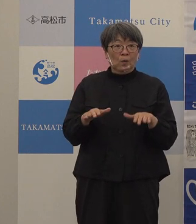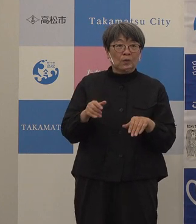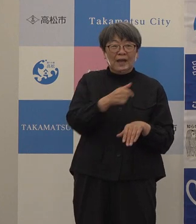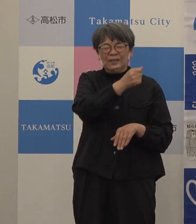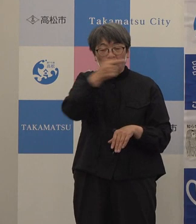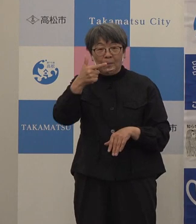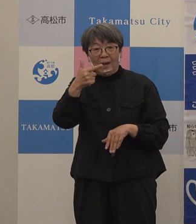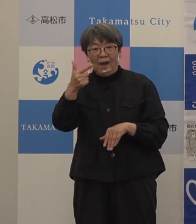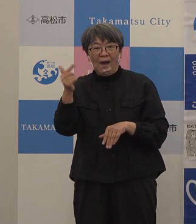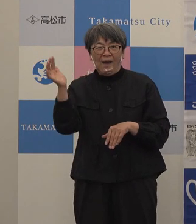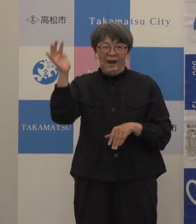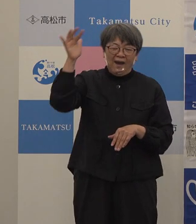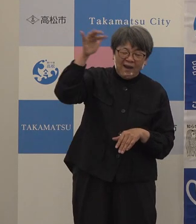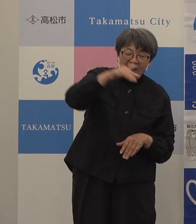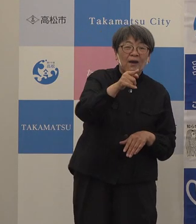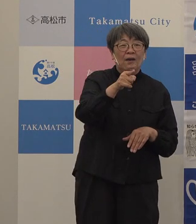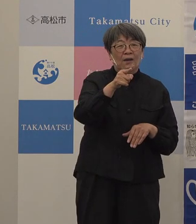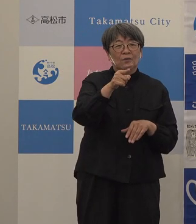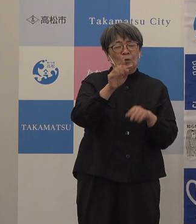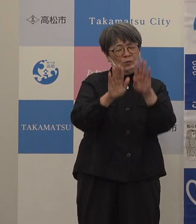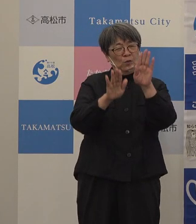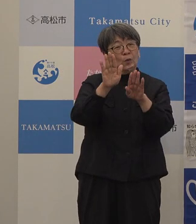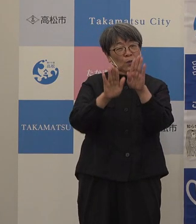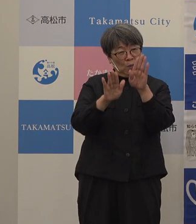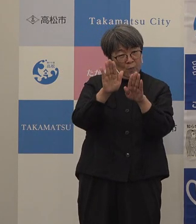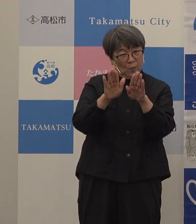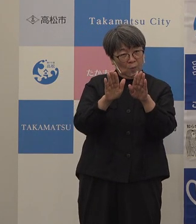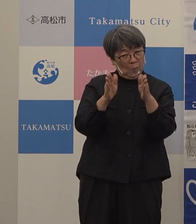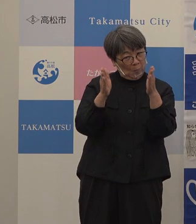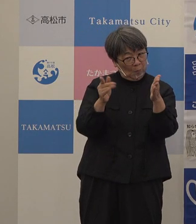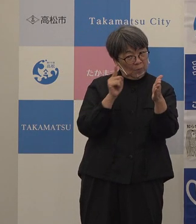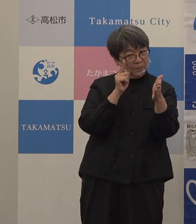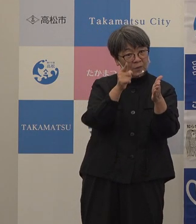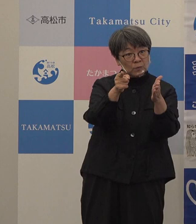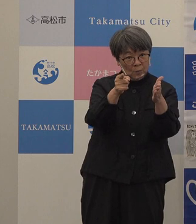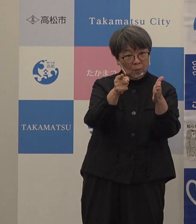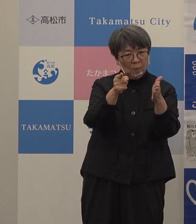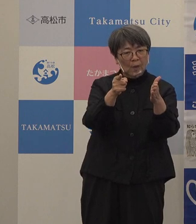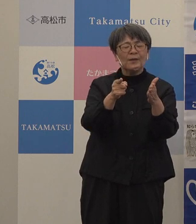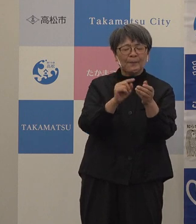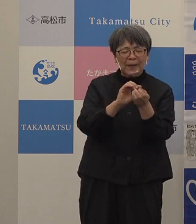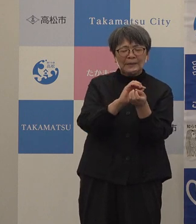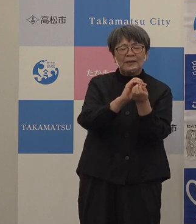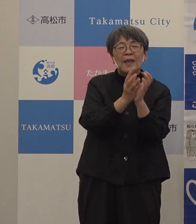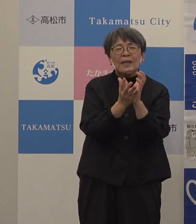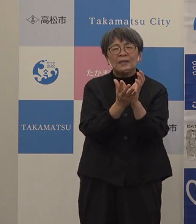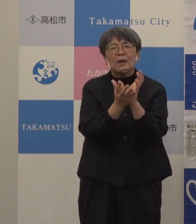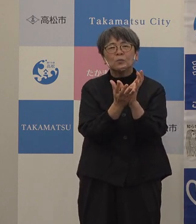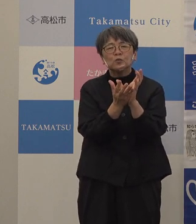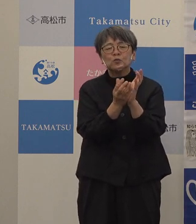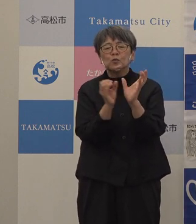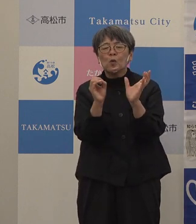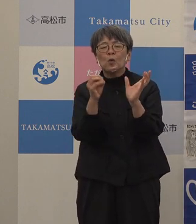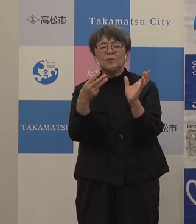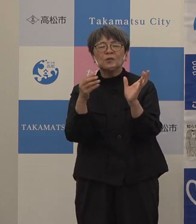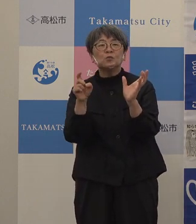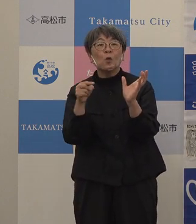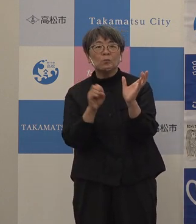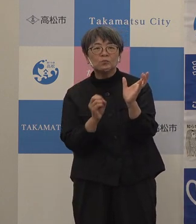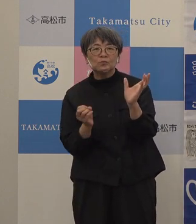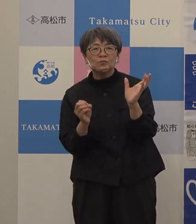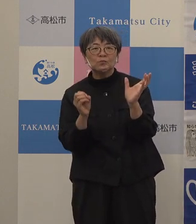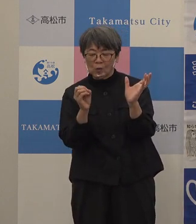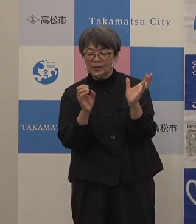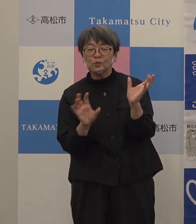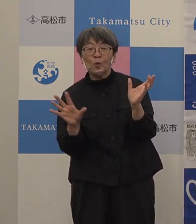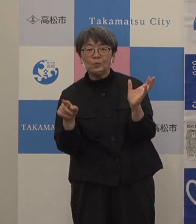波といわれるような感染拡大期におきましては、やはり変異株の一つであるオミクロン株といった